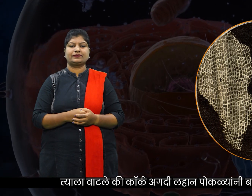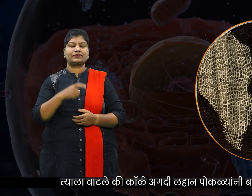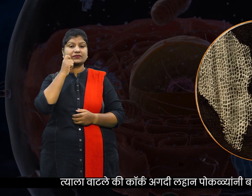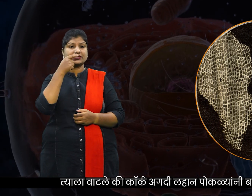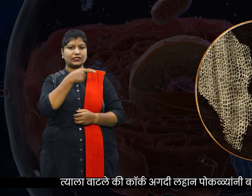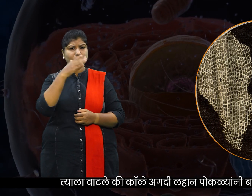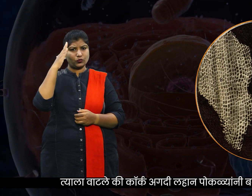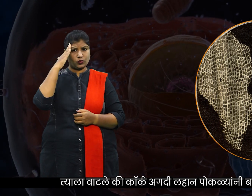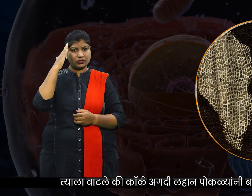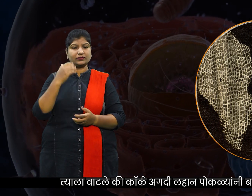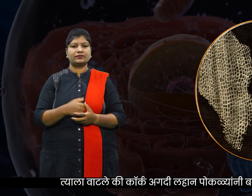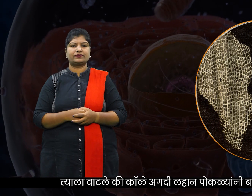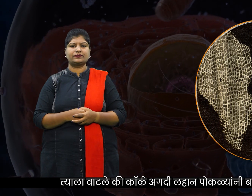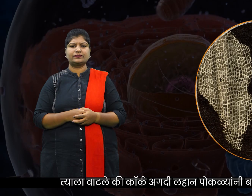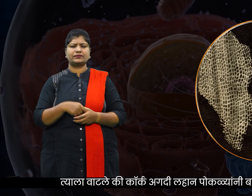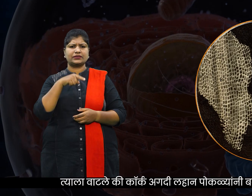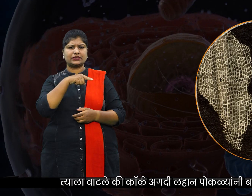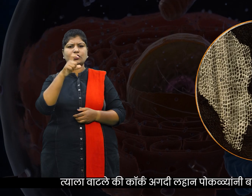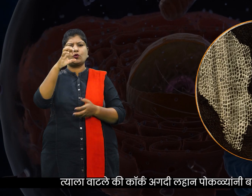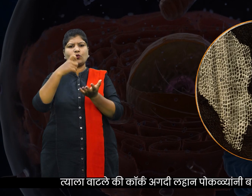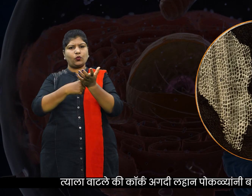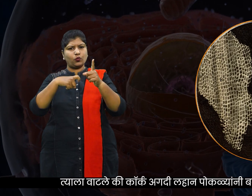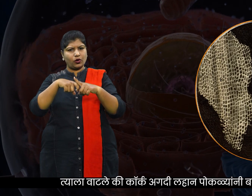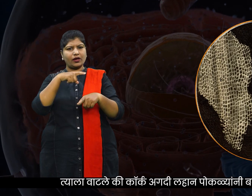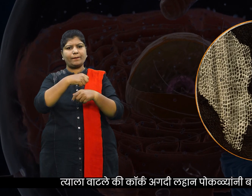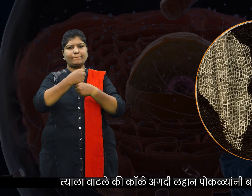त्याला वाटले की कॉर्क अगदी लहान पोकळ्यांनी बनलेले आहेत.